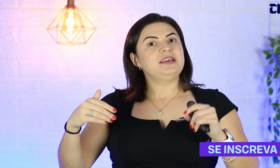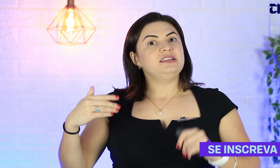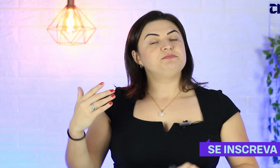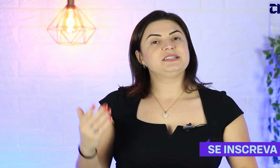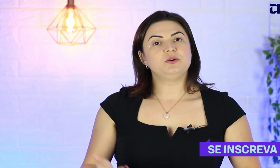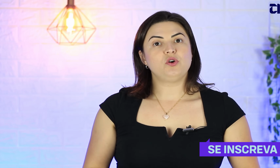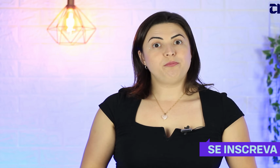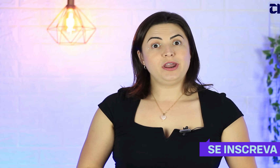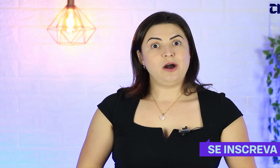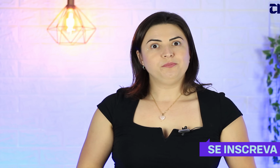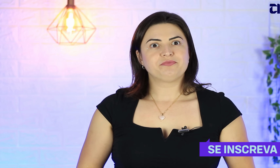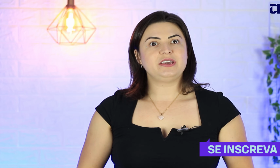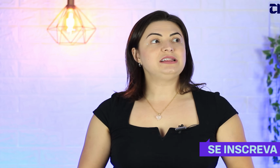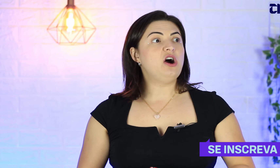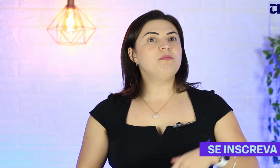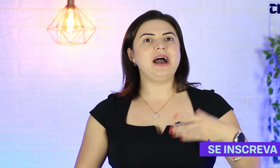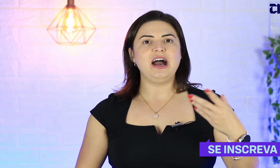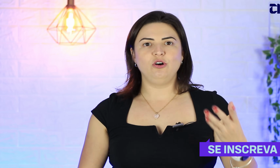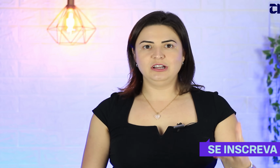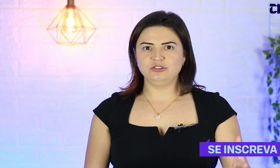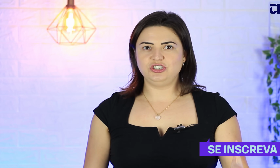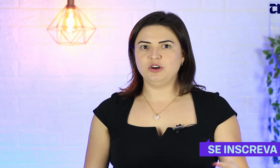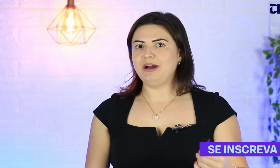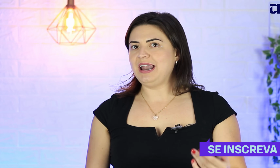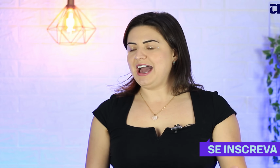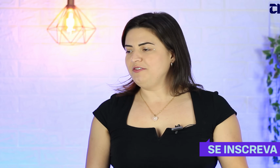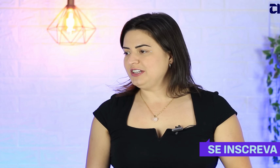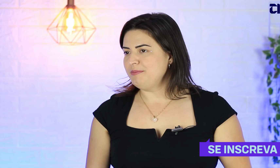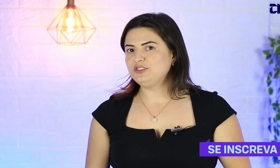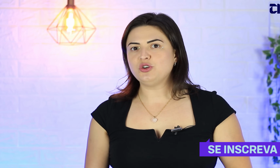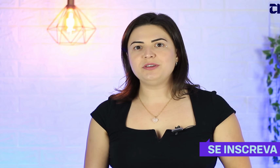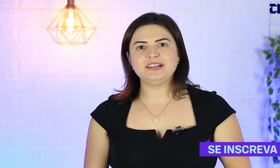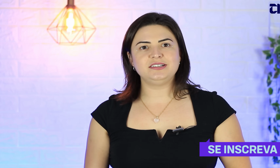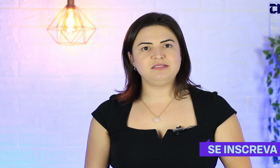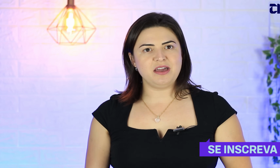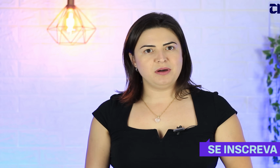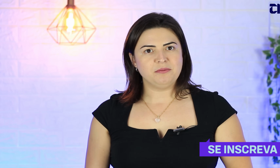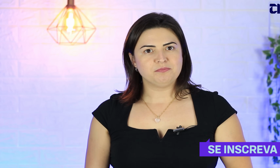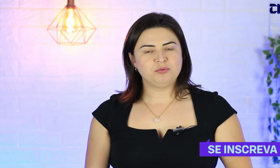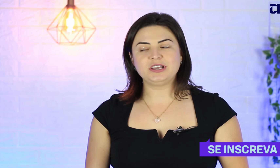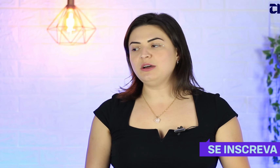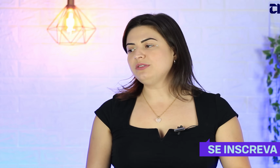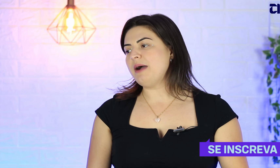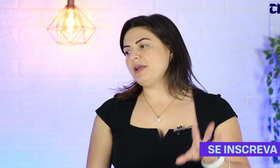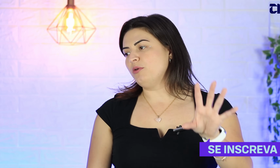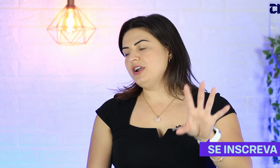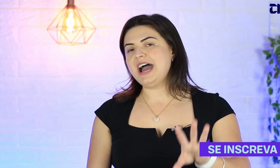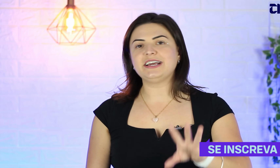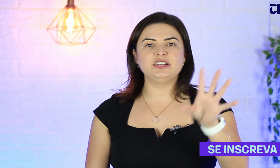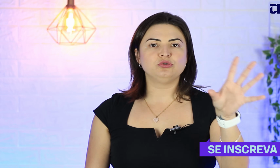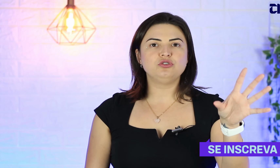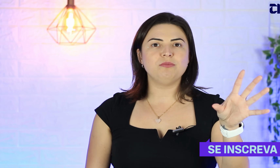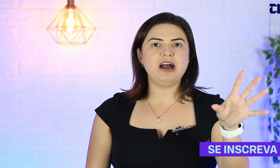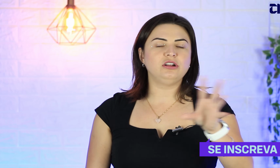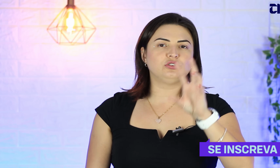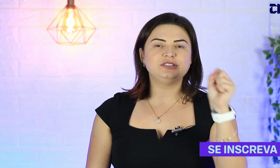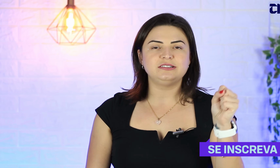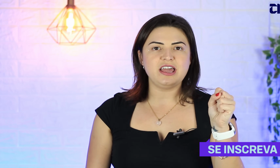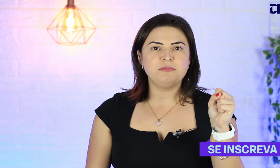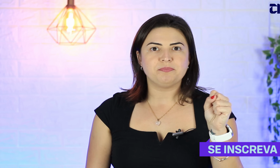tem a expressão corporal. Que tal uma aula, um dia, uma live também sobre esse tema? Porque não dá pra abordar aqui tudo em uma aula. Todo esse tema.